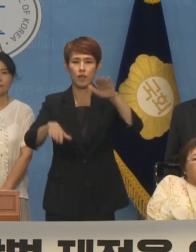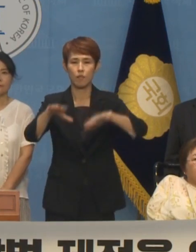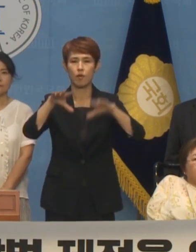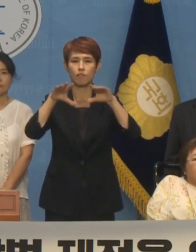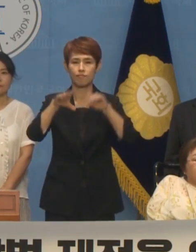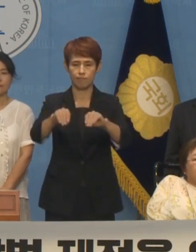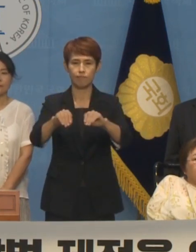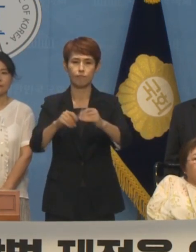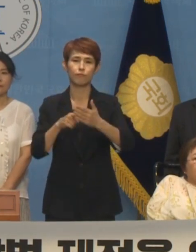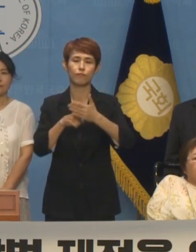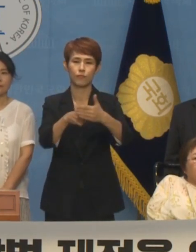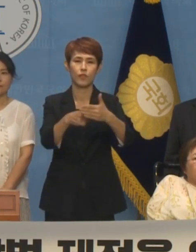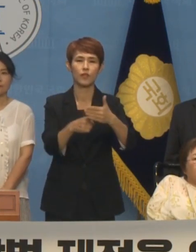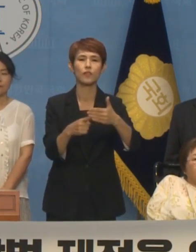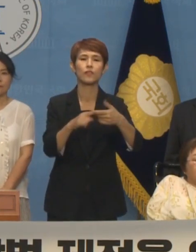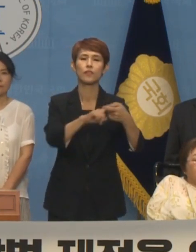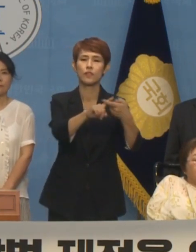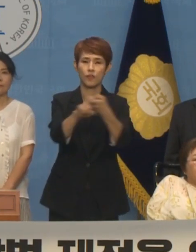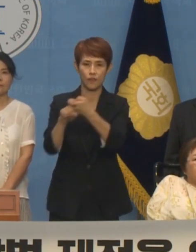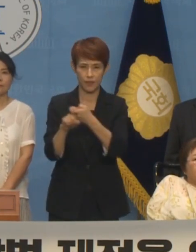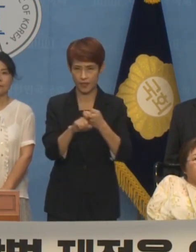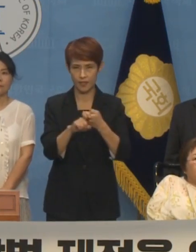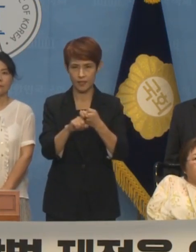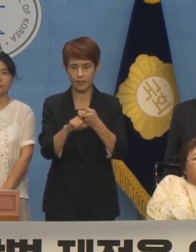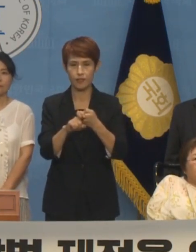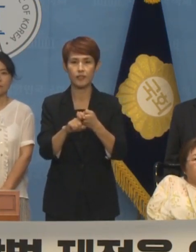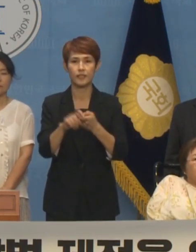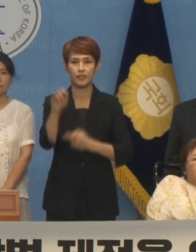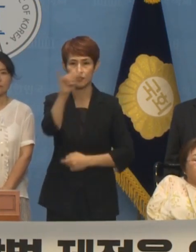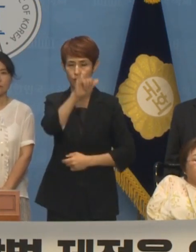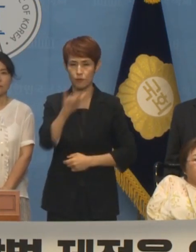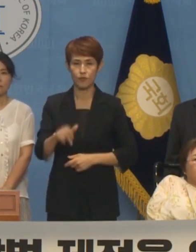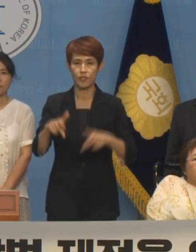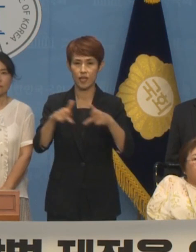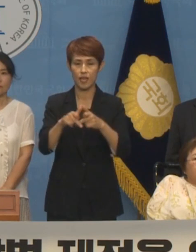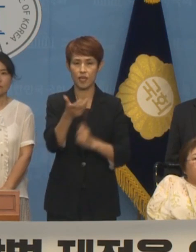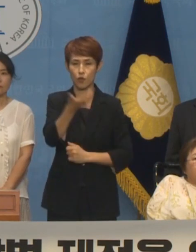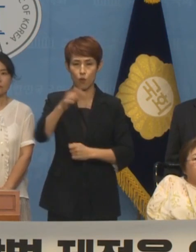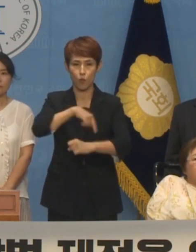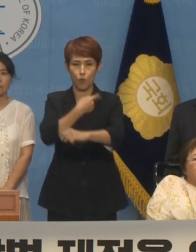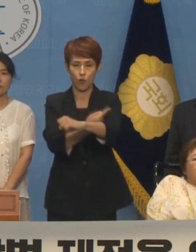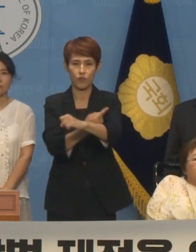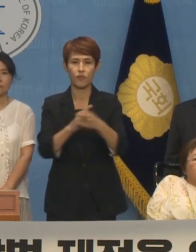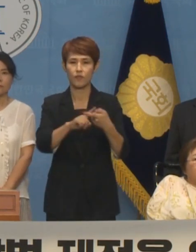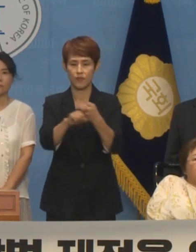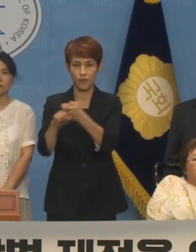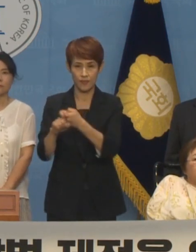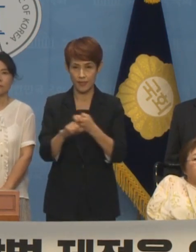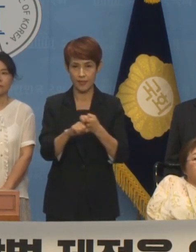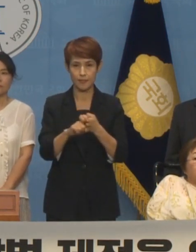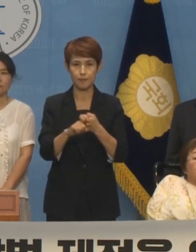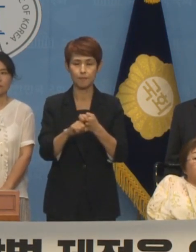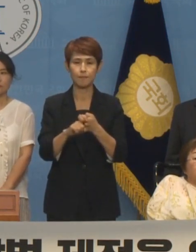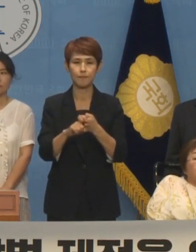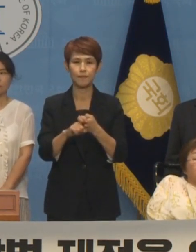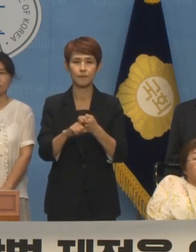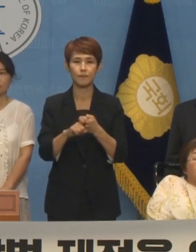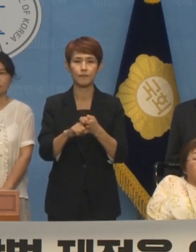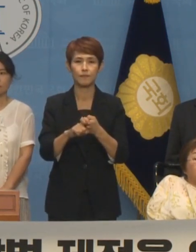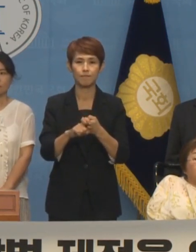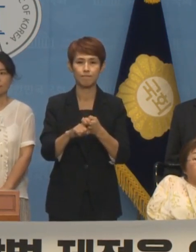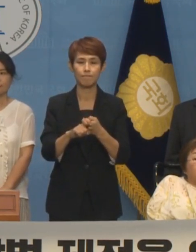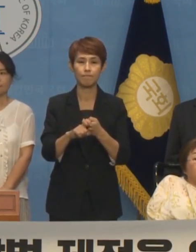전국장애인 부모연대, 전국장애인 야학협의회, 전국장애인 이동권연대, 전국장애인 차별협의연대,